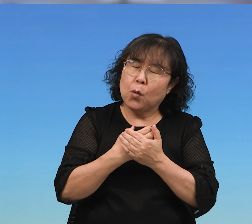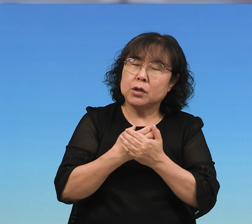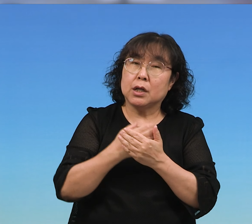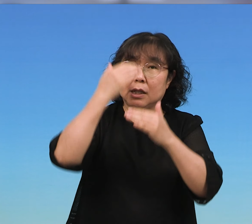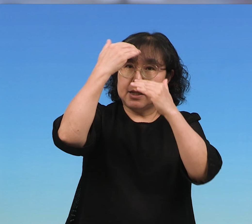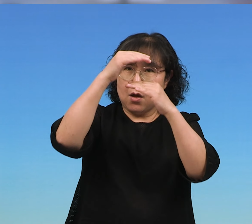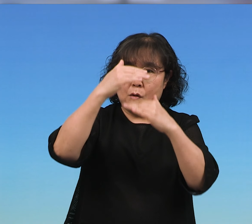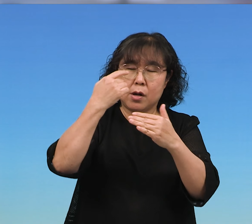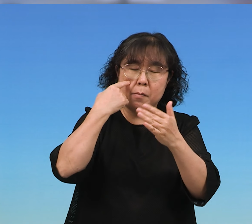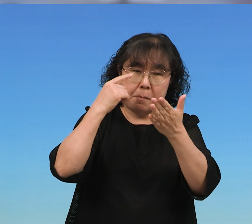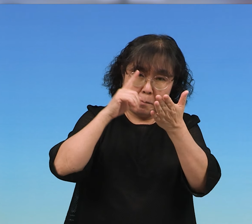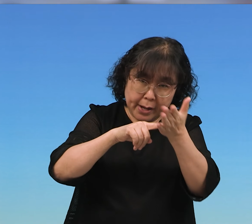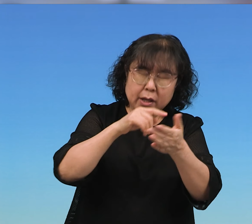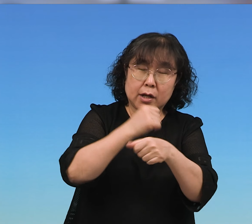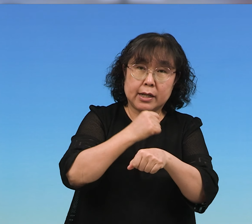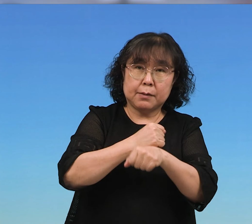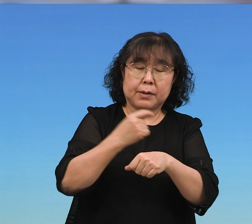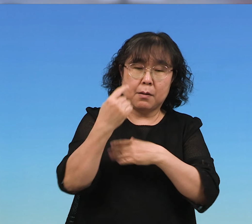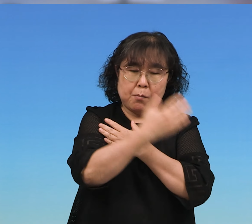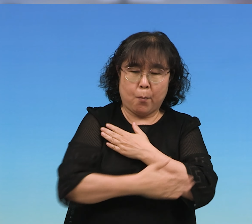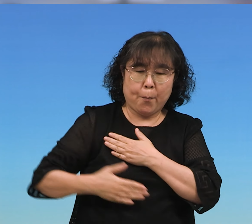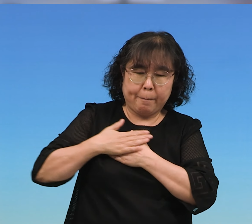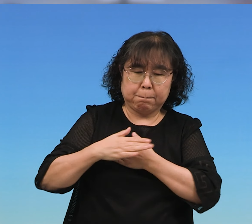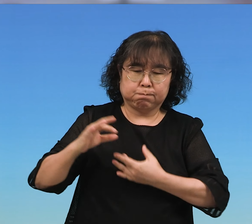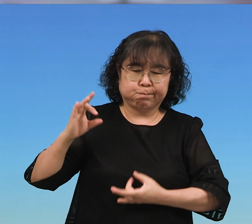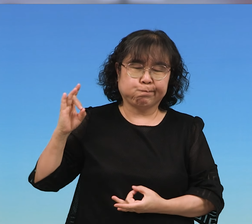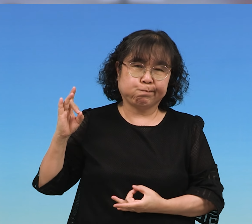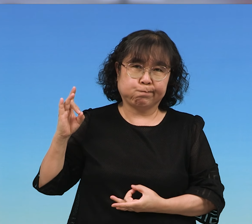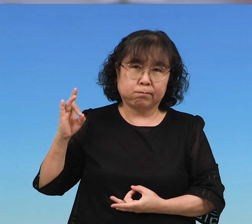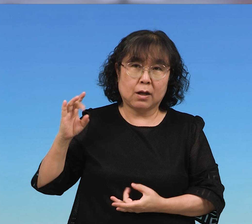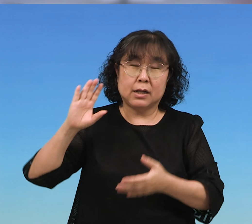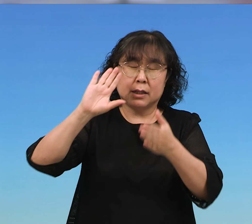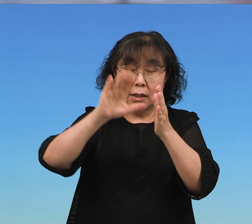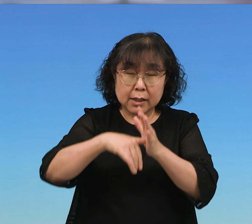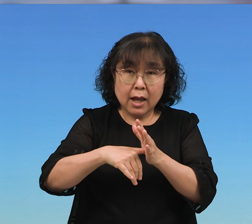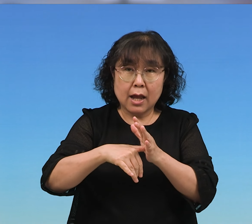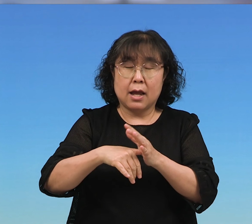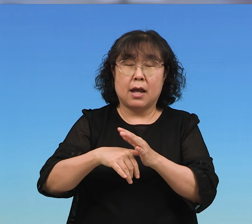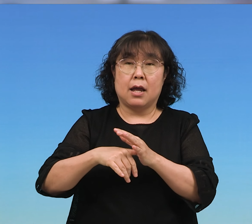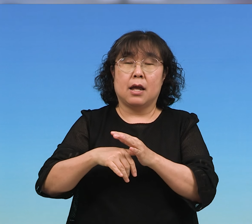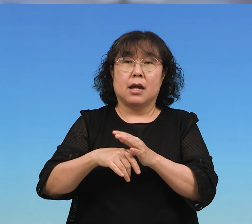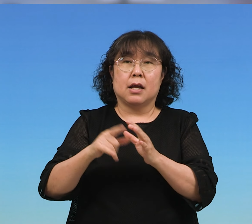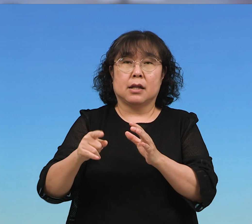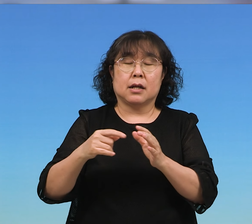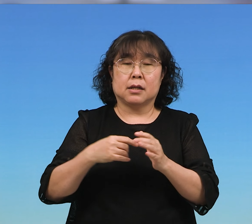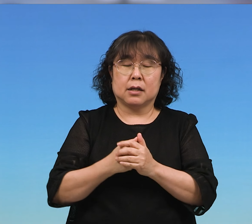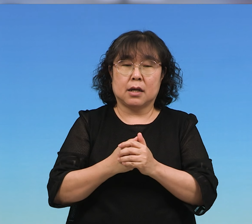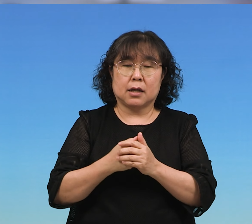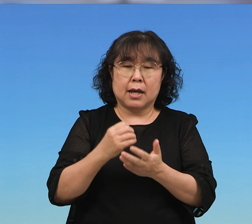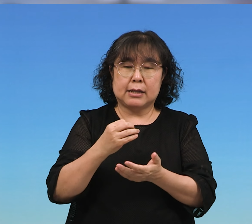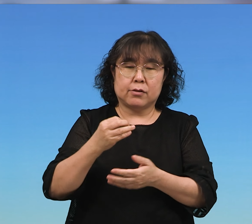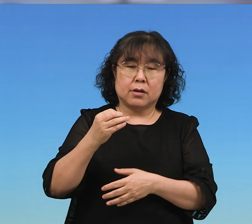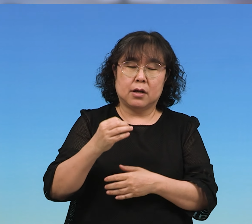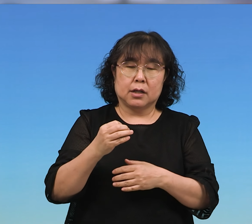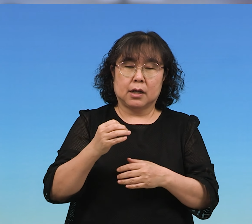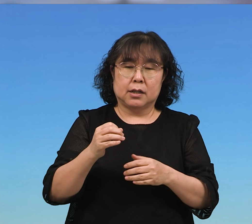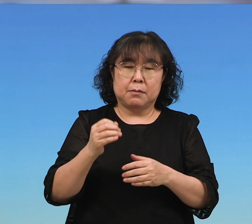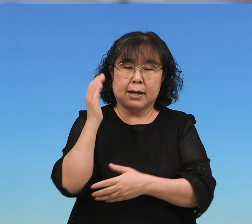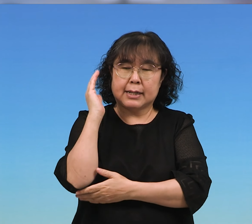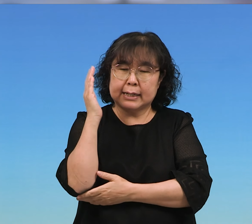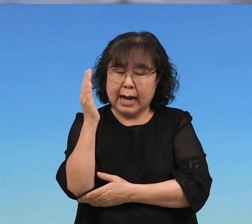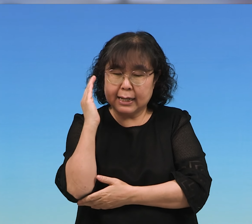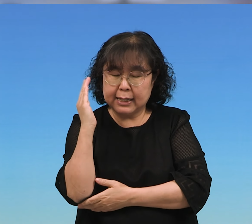거예요. 이 형제가요 완전히 전신마비 상태에서 이제 이렇게 가치 있는 인생으로